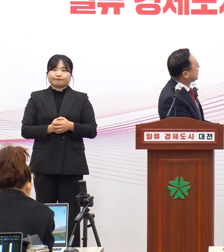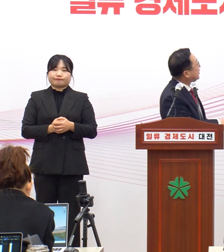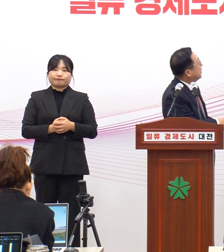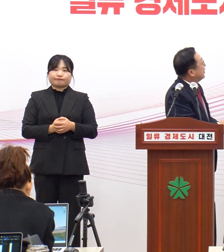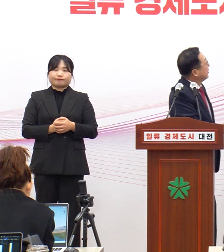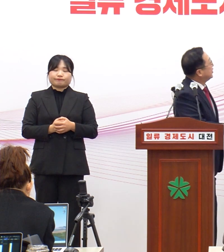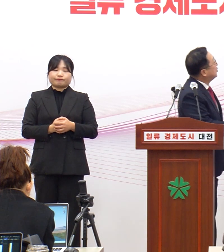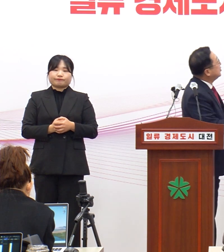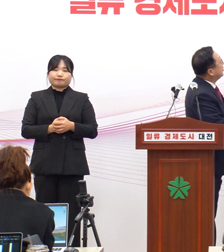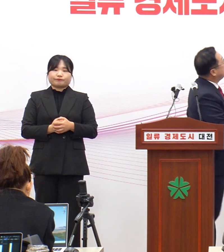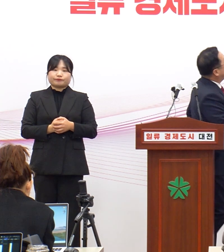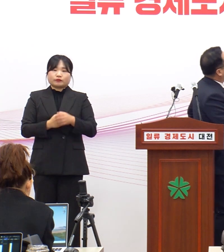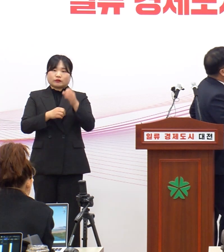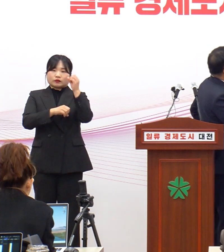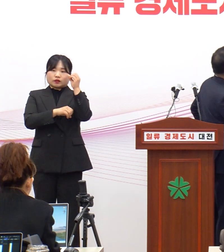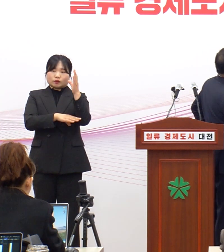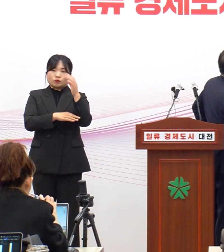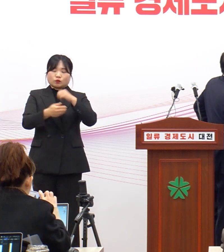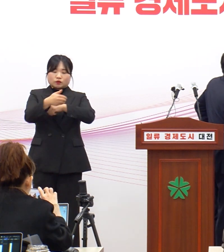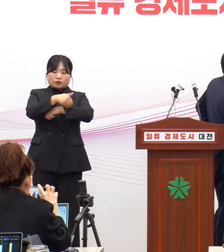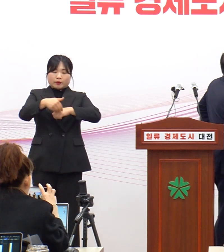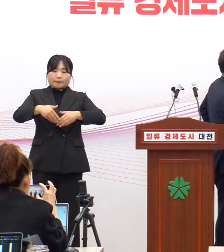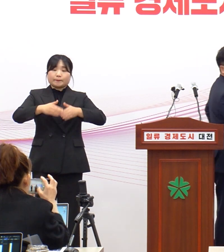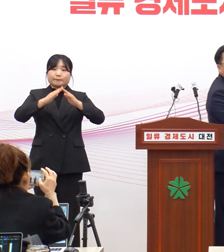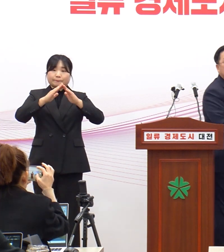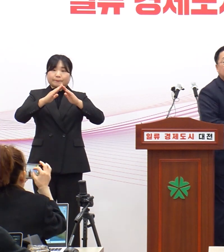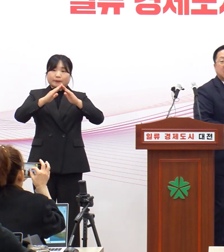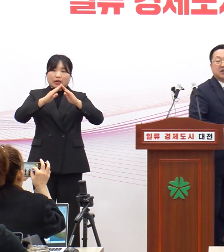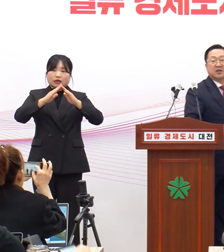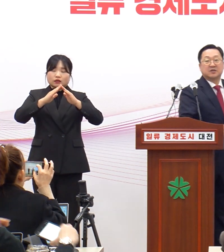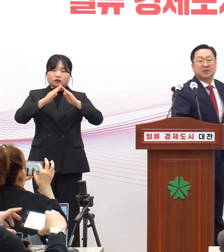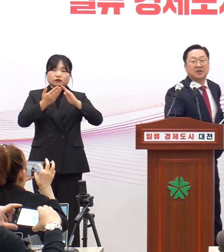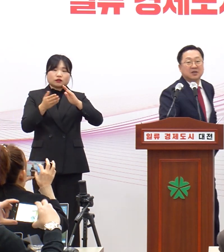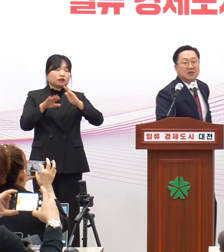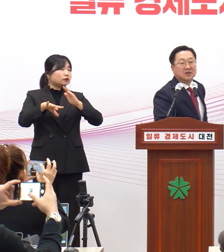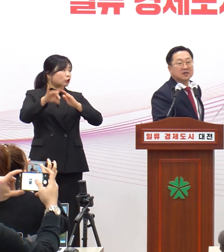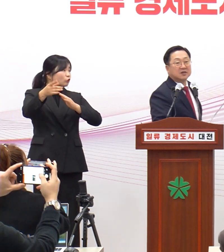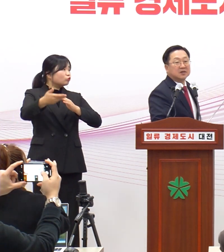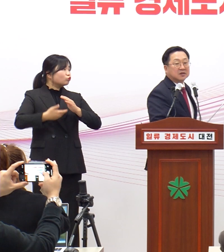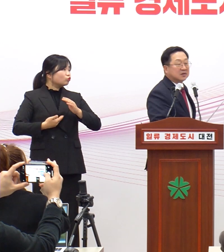네. 기본 설계안을 최초에 받았는데 다리가 이렇게 설계를 해왔어요.